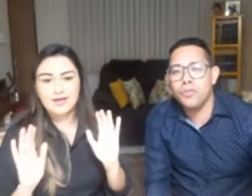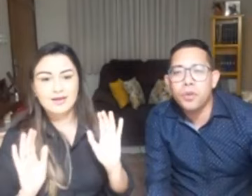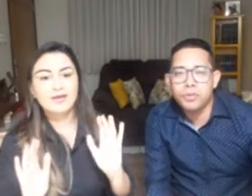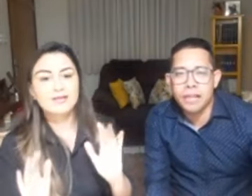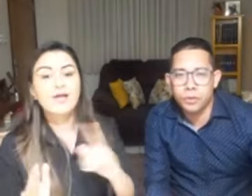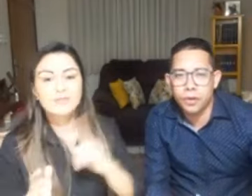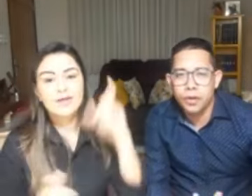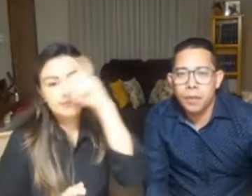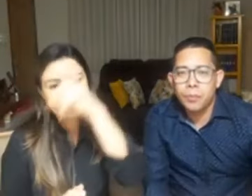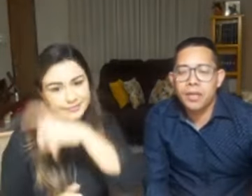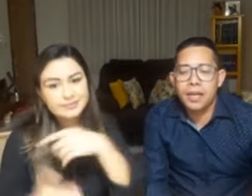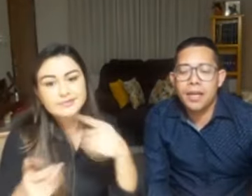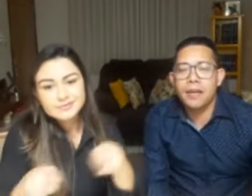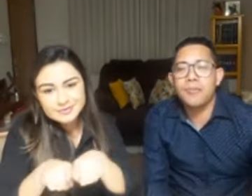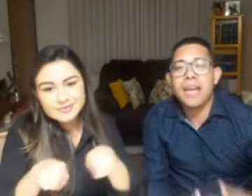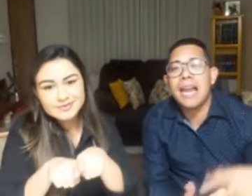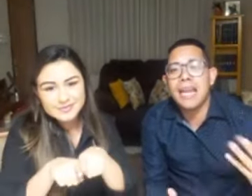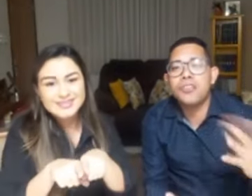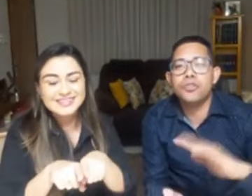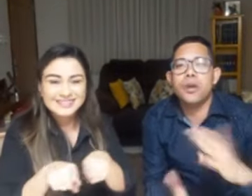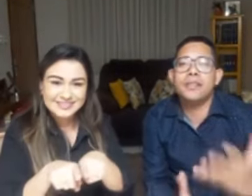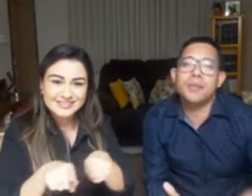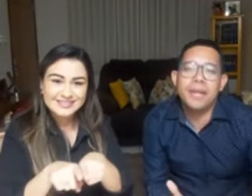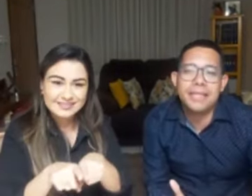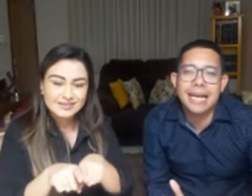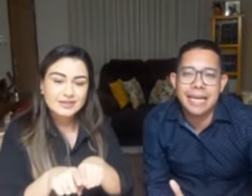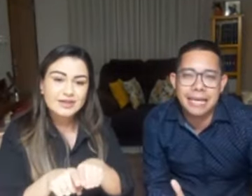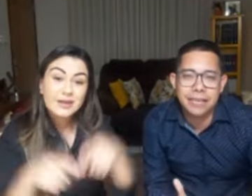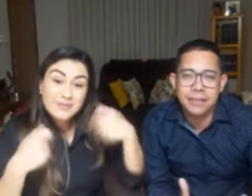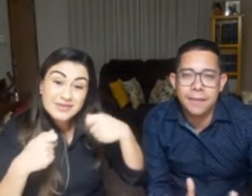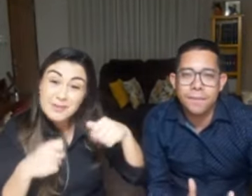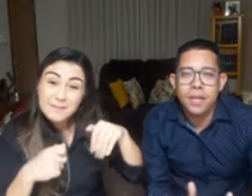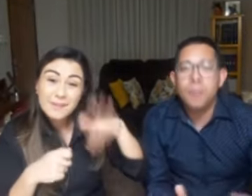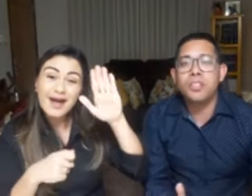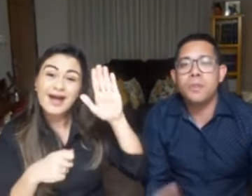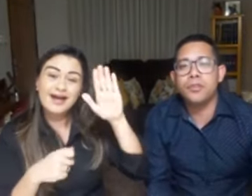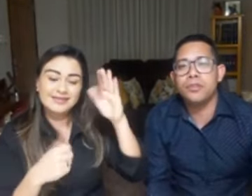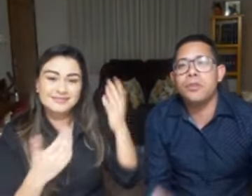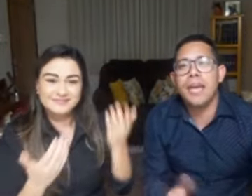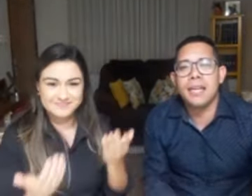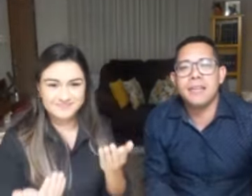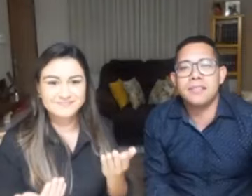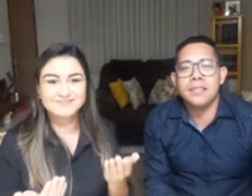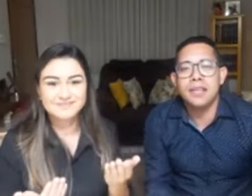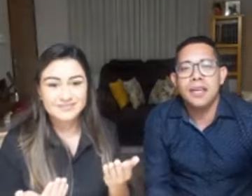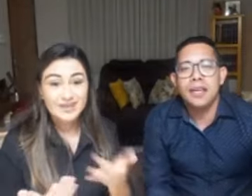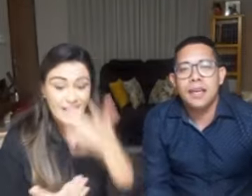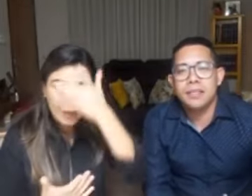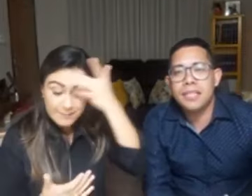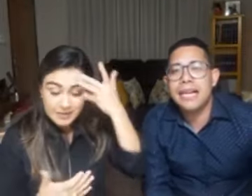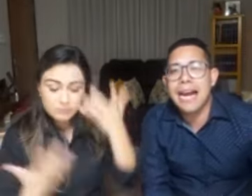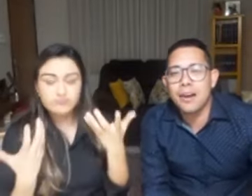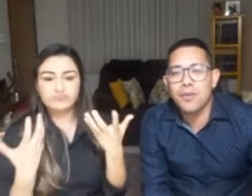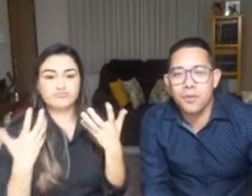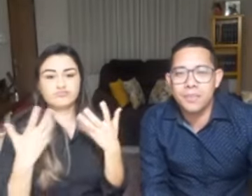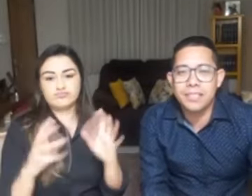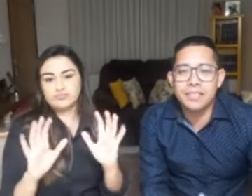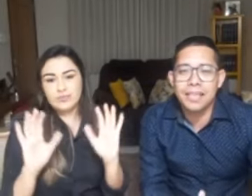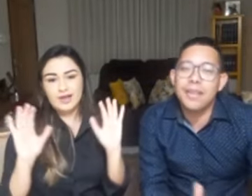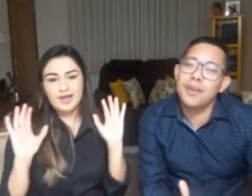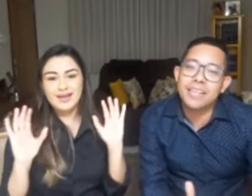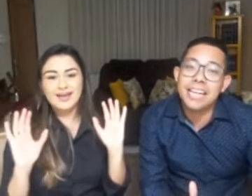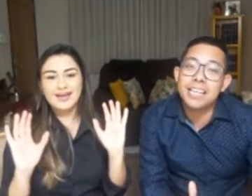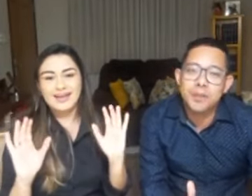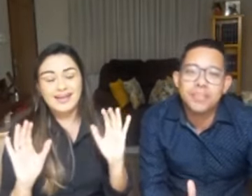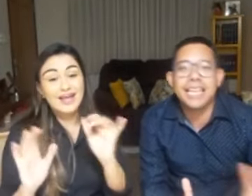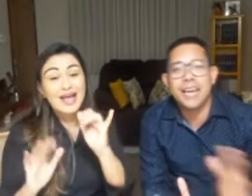um dificultador. Porque vai além de só interpretar na igreja. E muitas pessoas não querem esse cargo, vamos dizer.